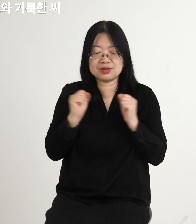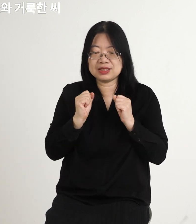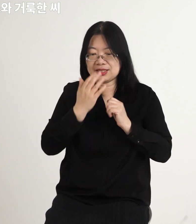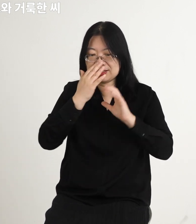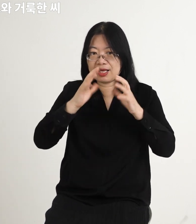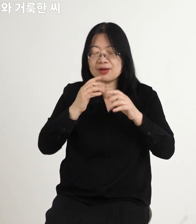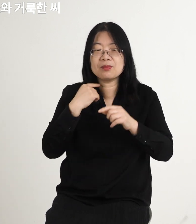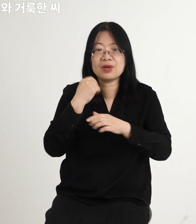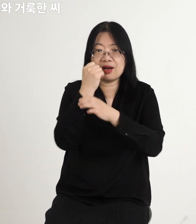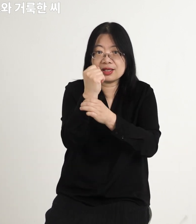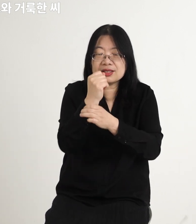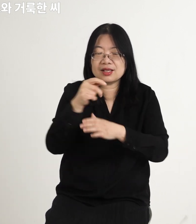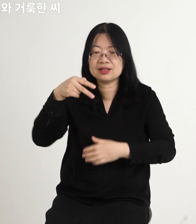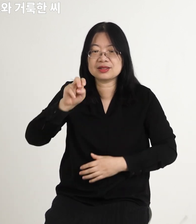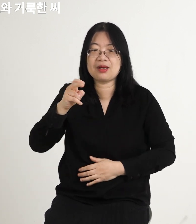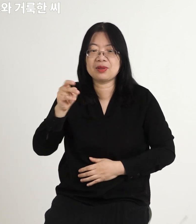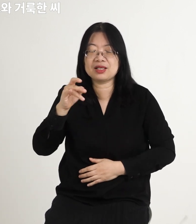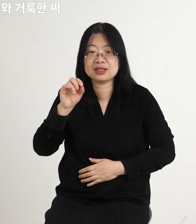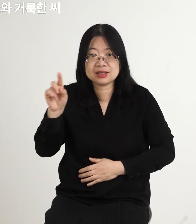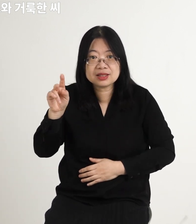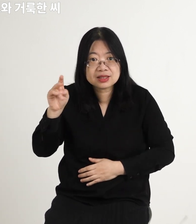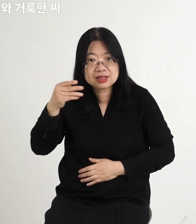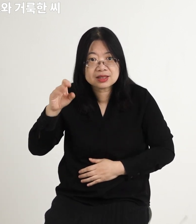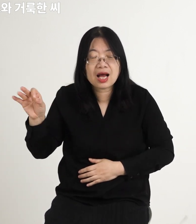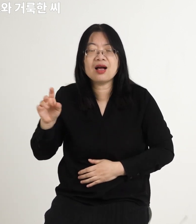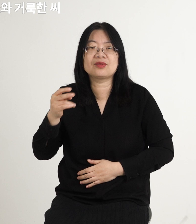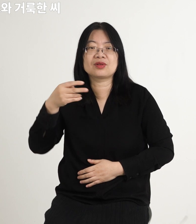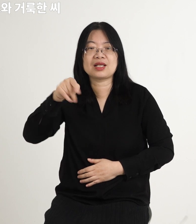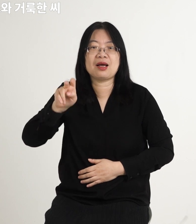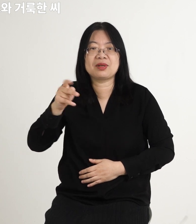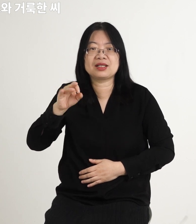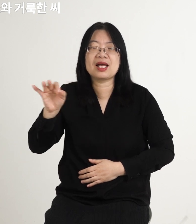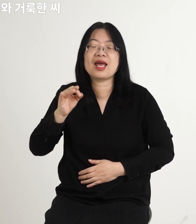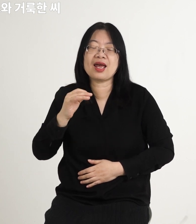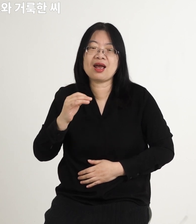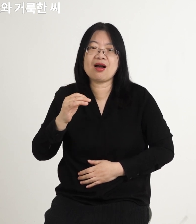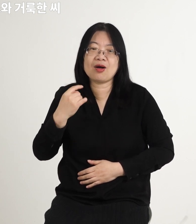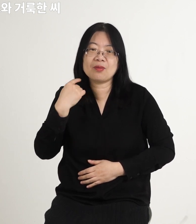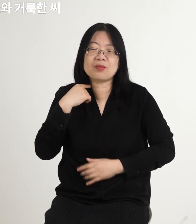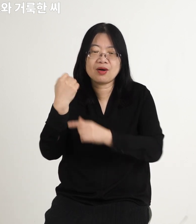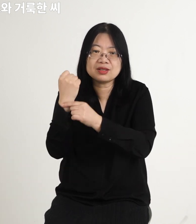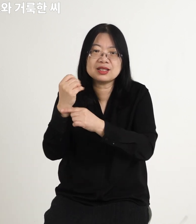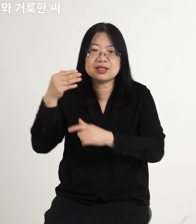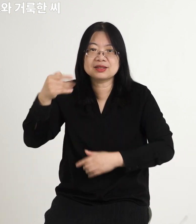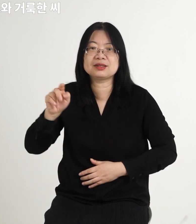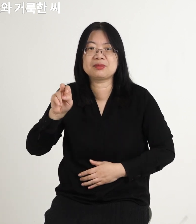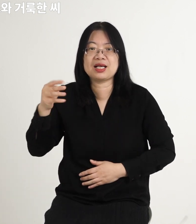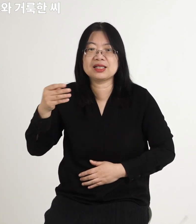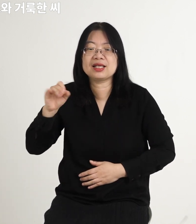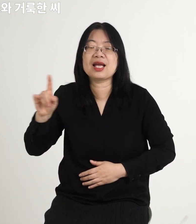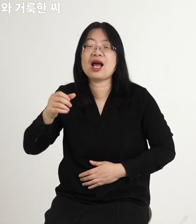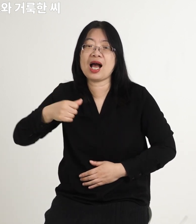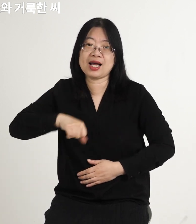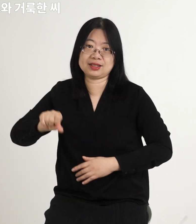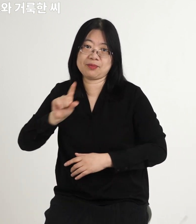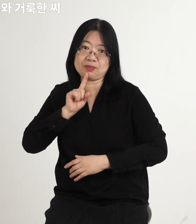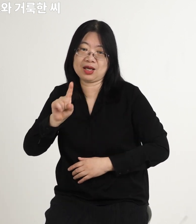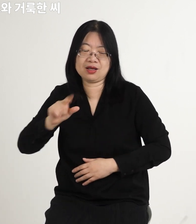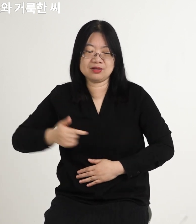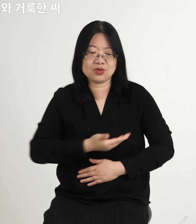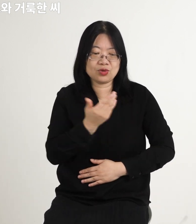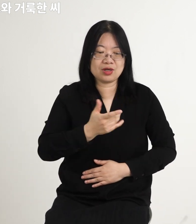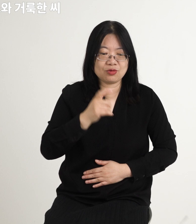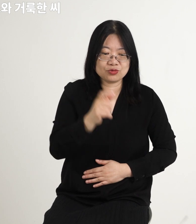머리는 사마리아의 머리는 르말리아의 아들이니라. 만일 너희가 굳게 믿지 아니하면 너희는